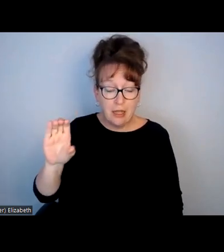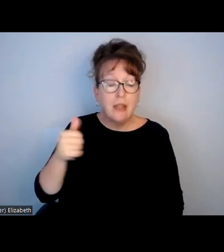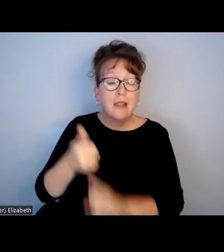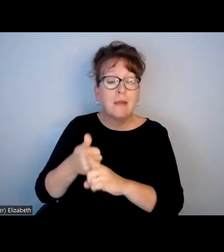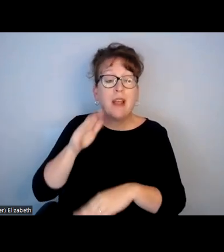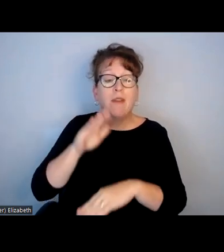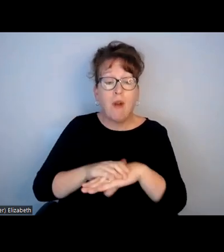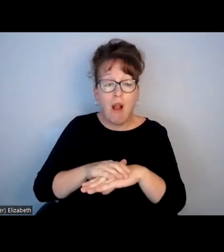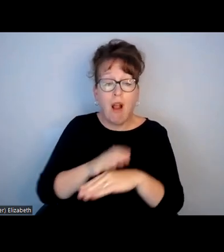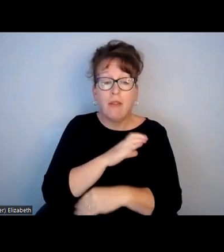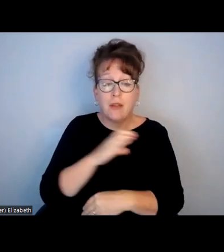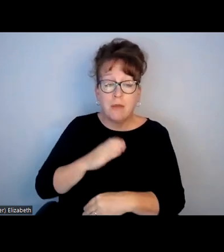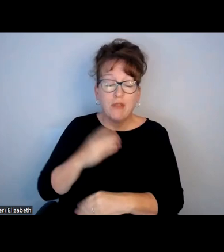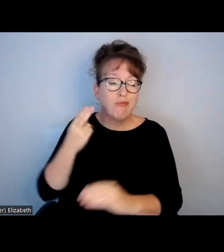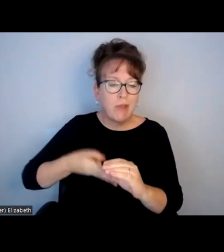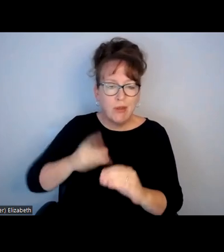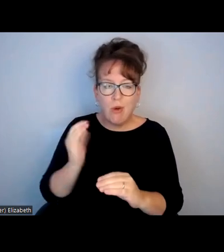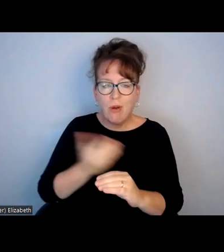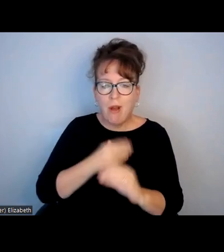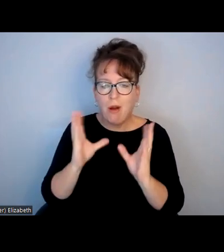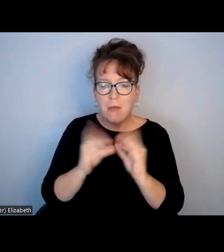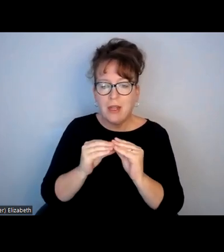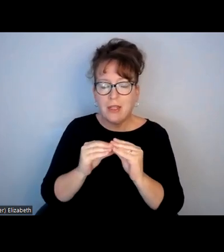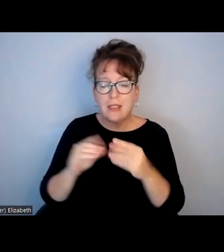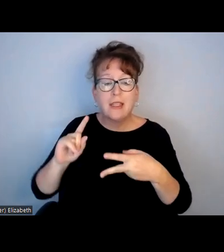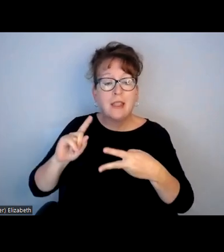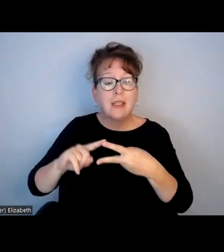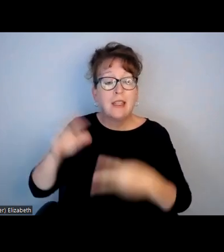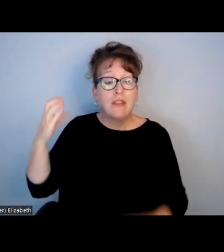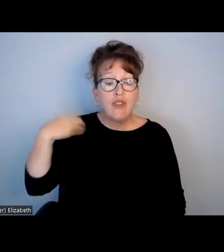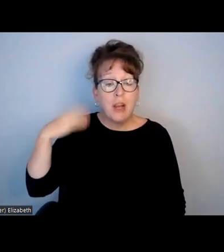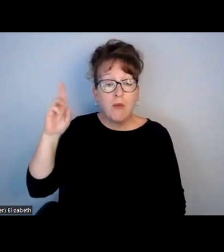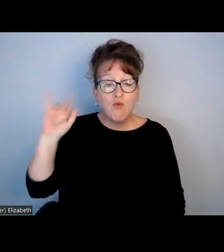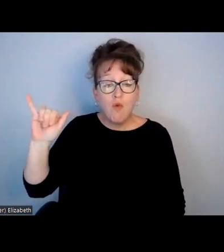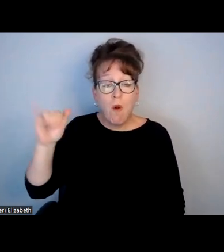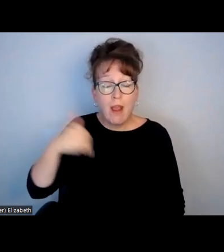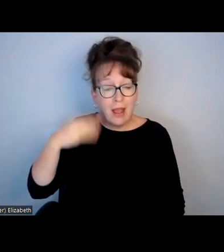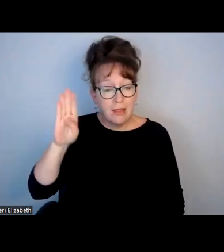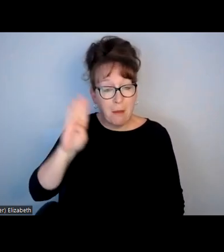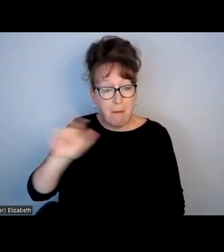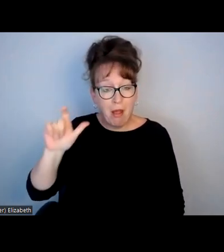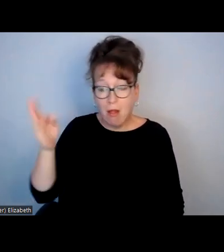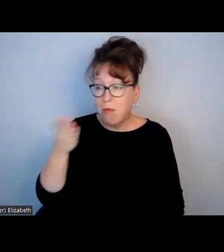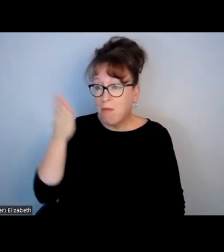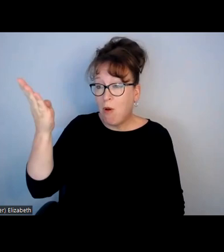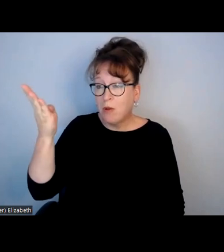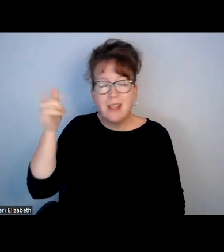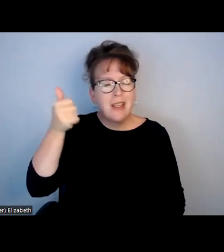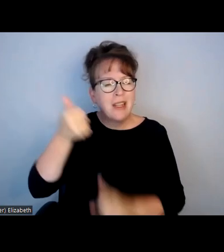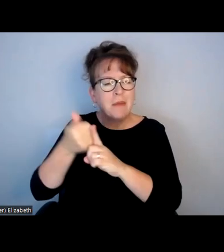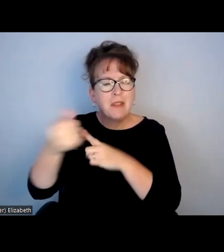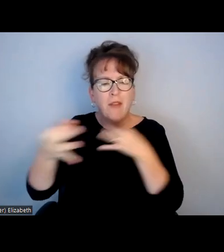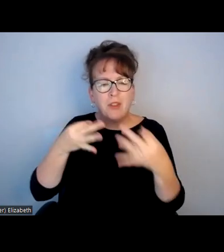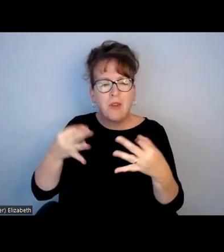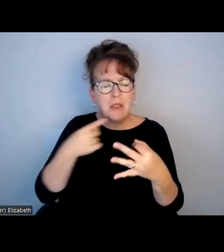Ellos están en la comisión y ellos vienen participando de nuestra comisión el senator B